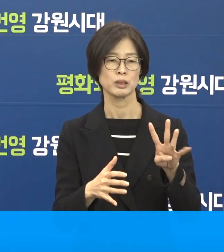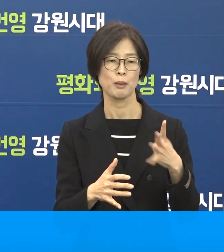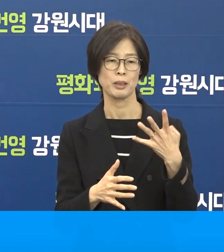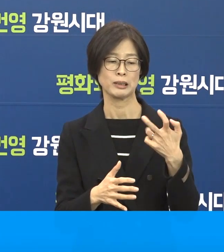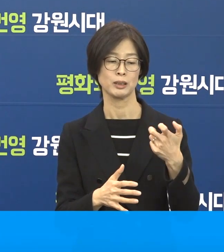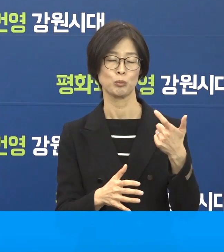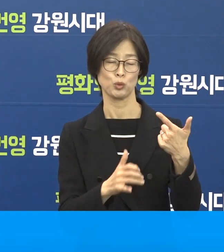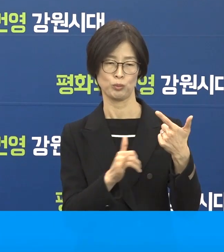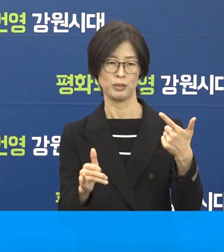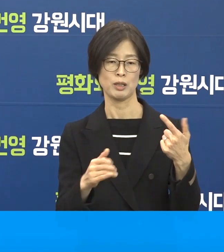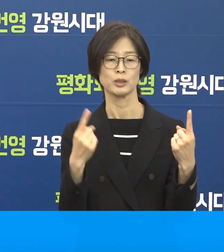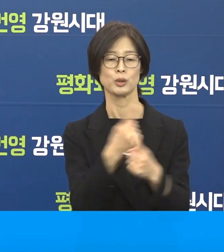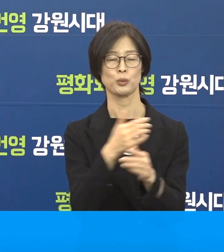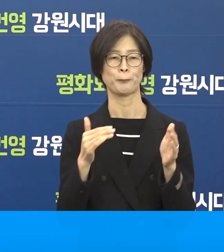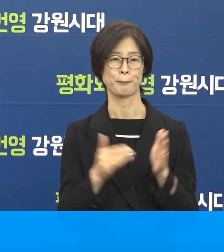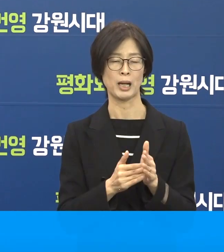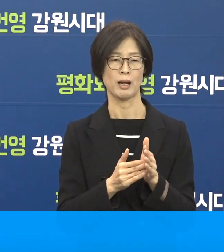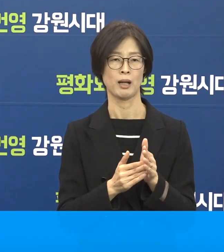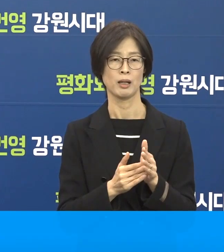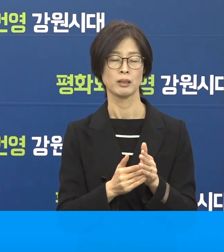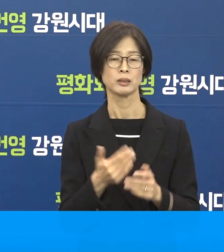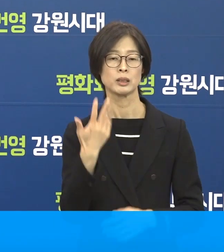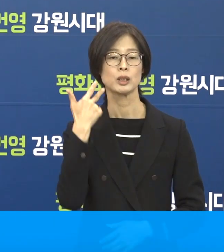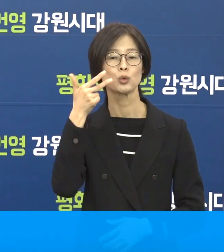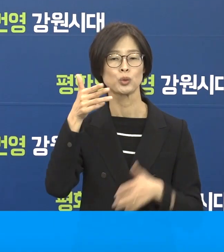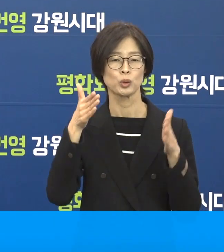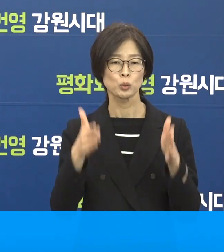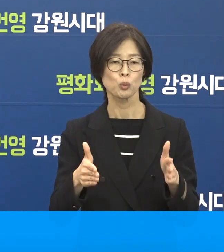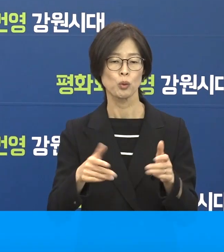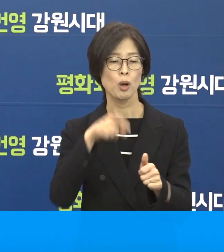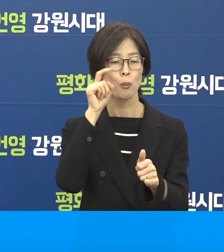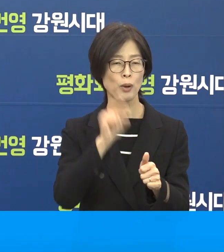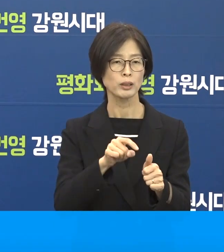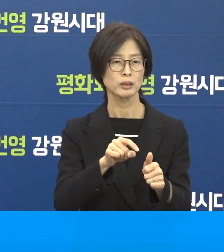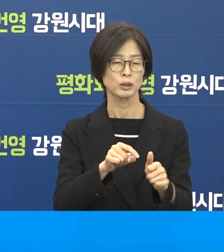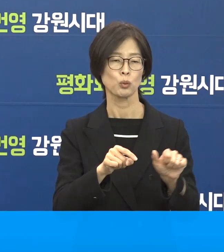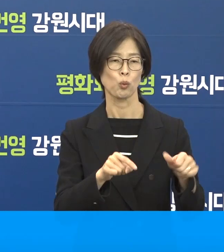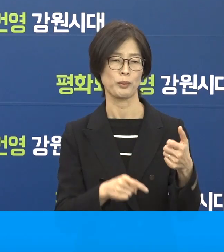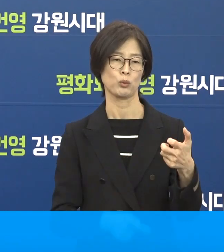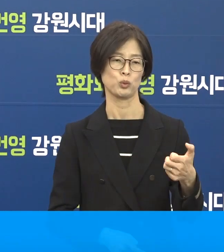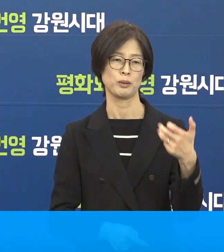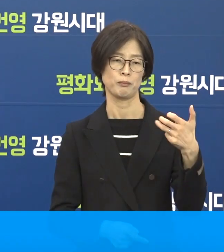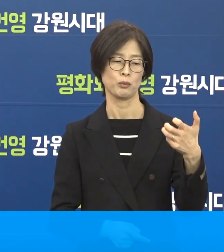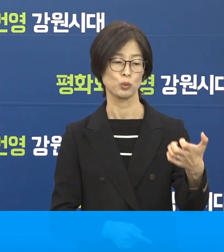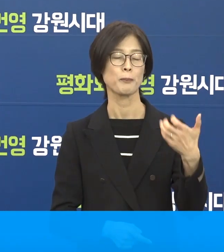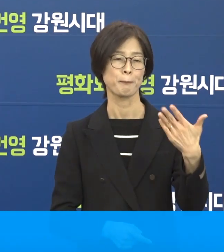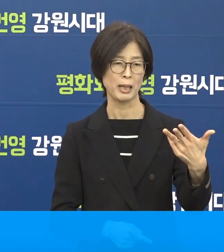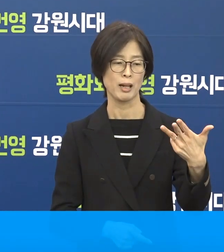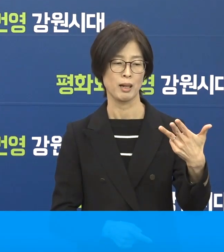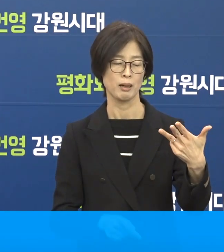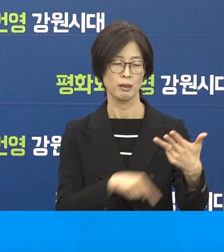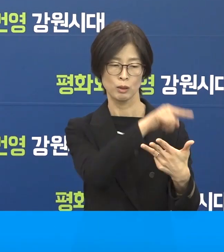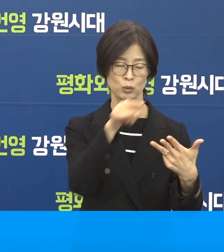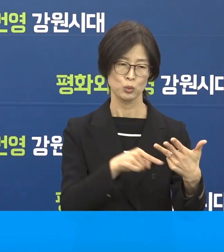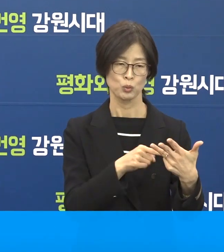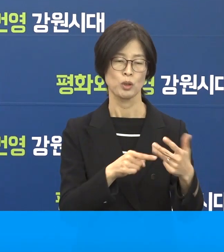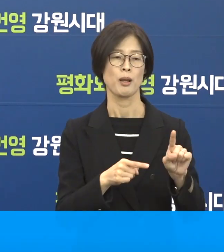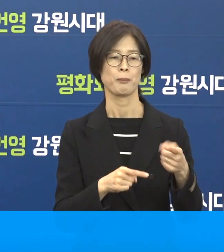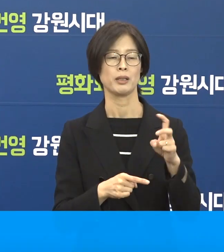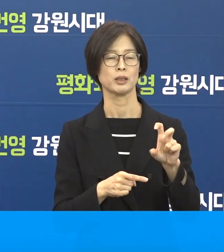476명을 치료하였습니다. 지난 일주일간 확진자 598명 가운데